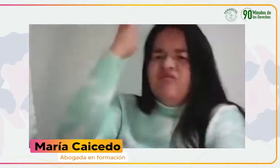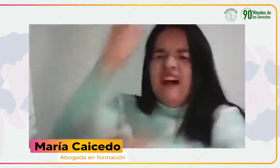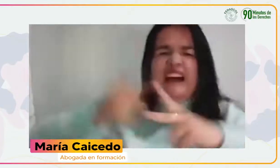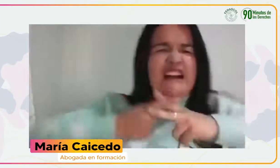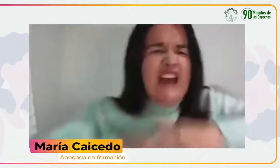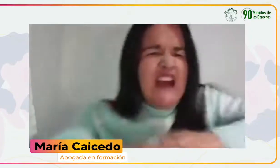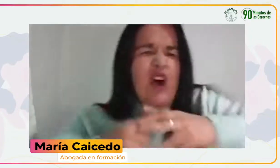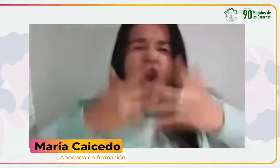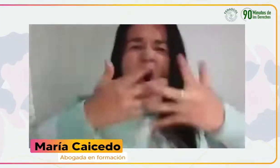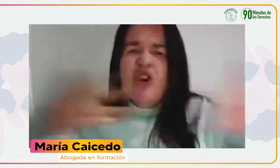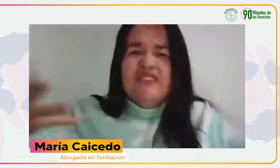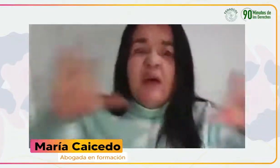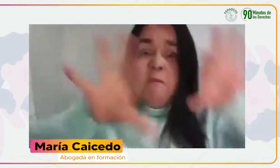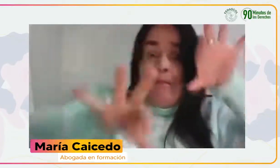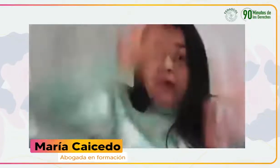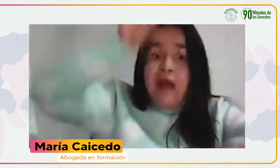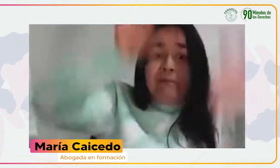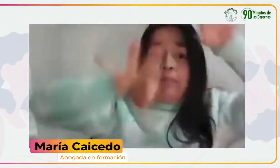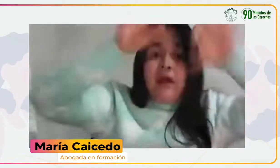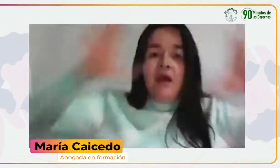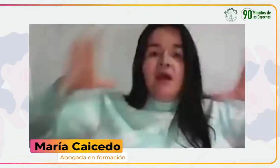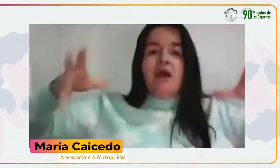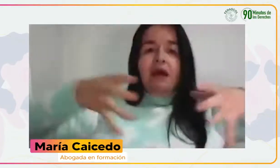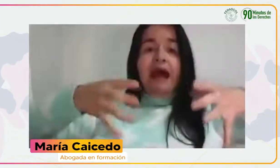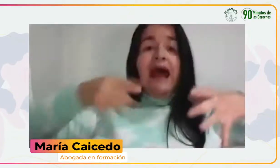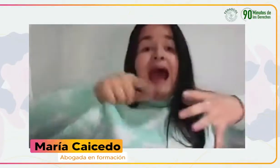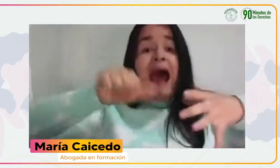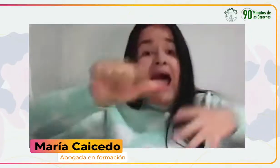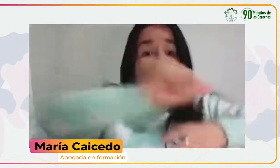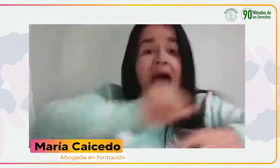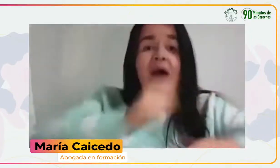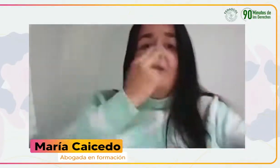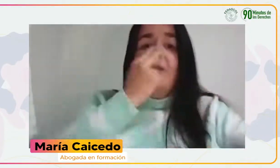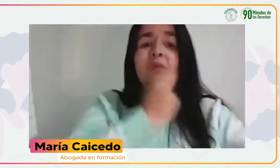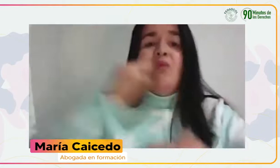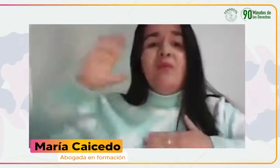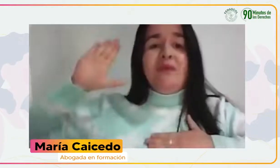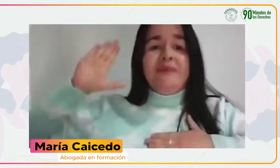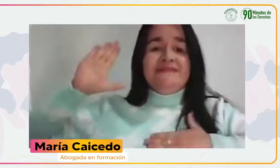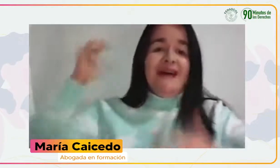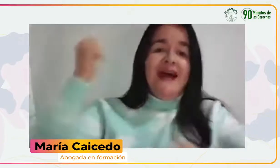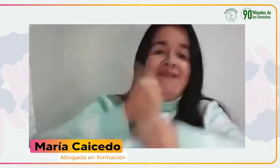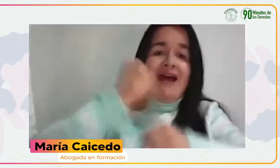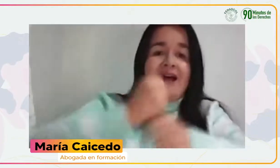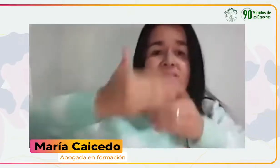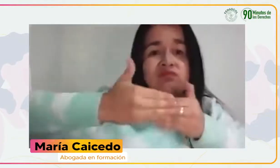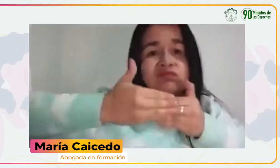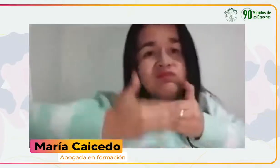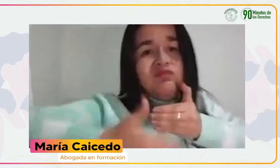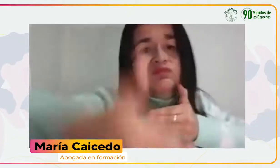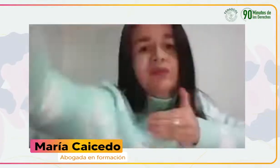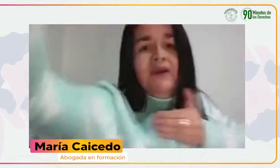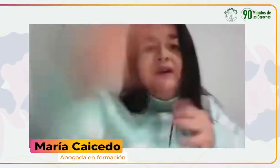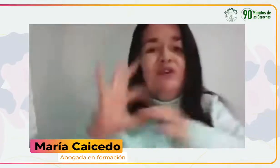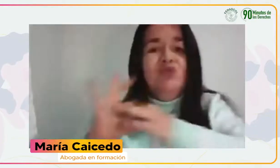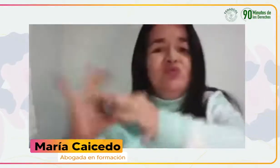las mujeres allá, recibir charlas, talleres, que podamos ir allá y que las mujeres nos